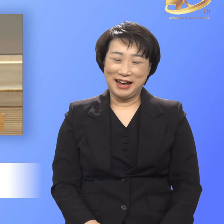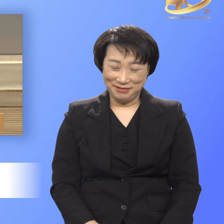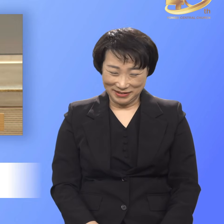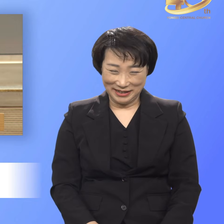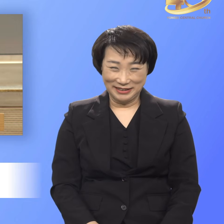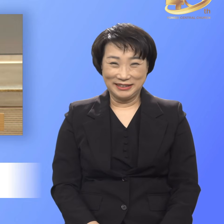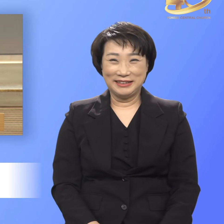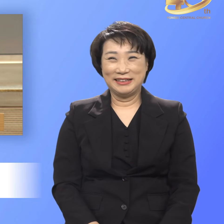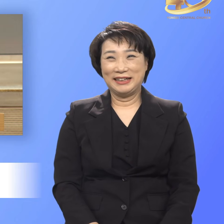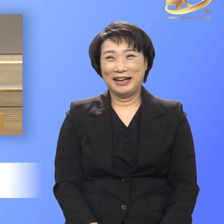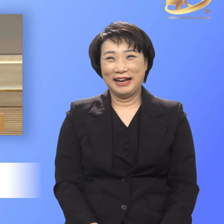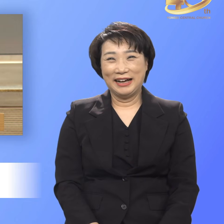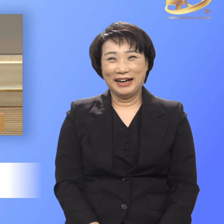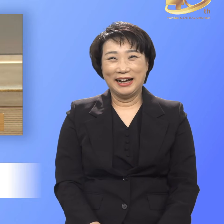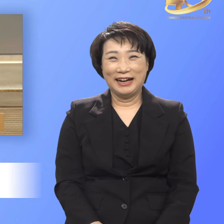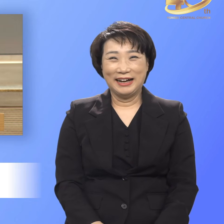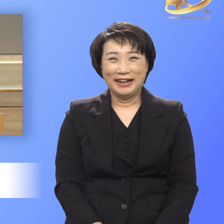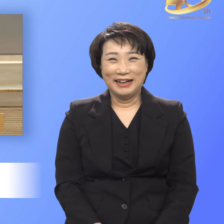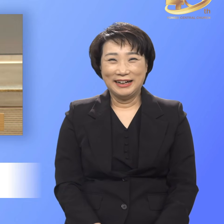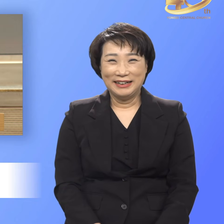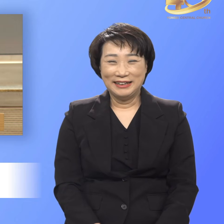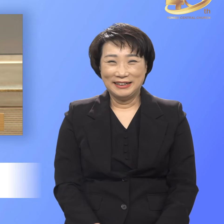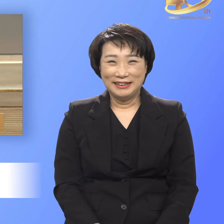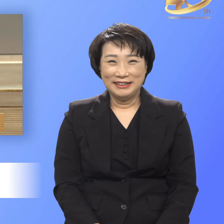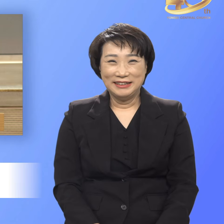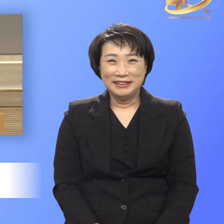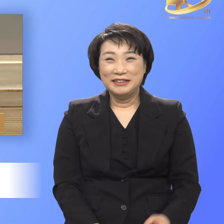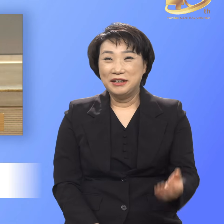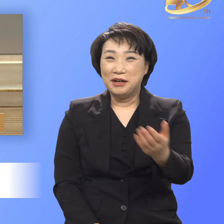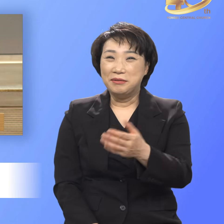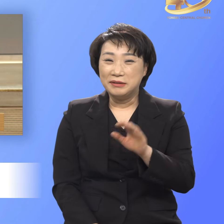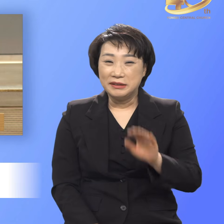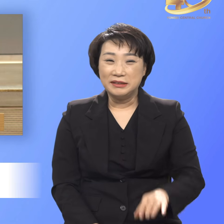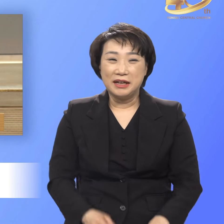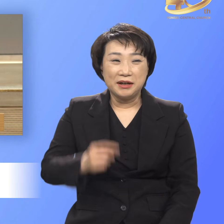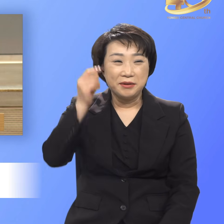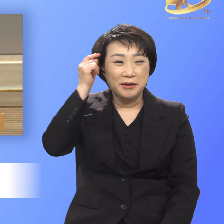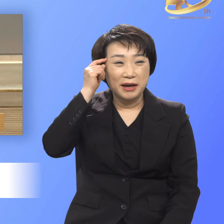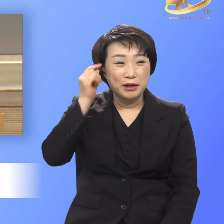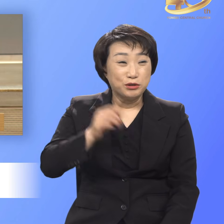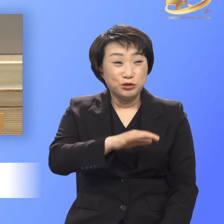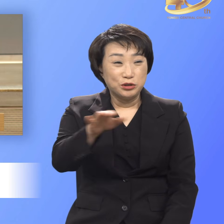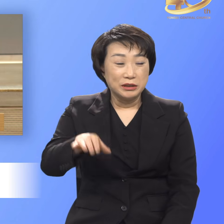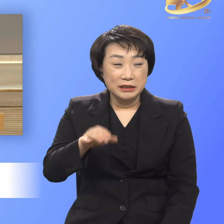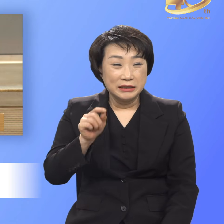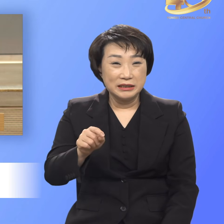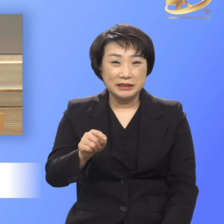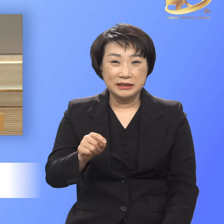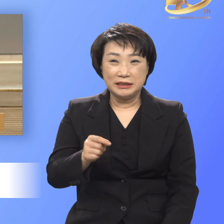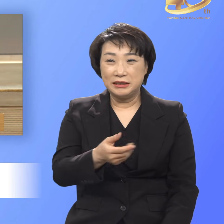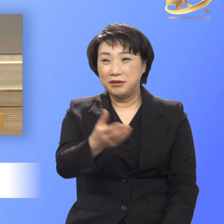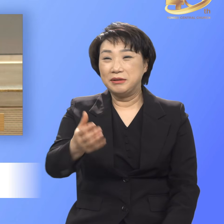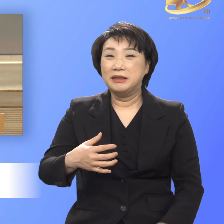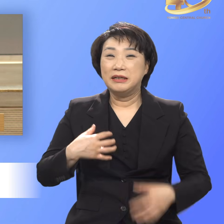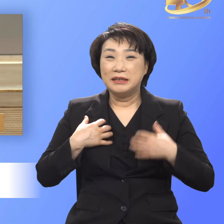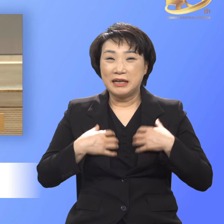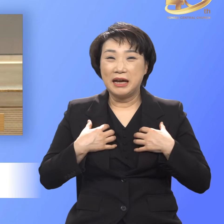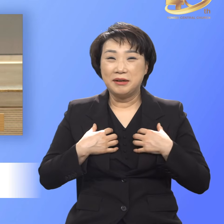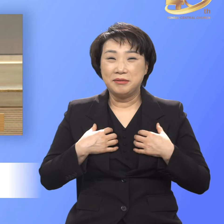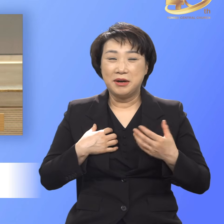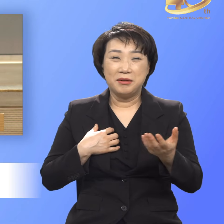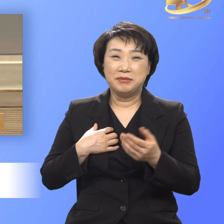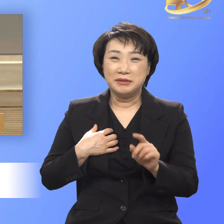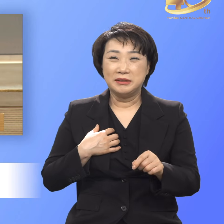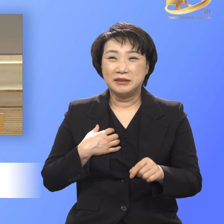게임이야. 근데 왜 우리는 그런 게임을